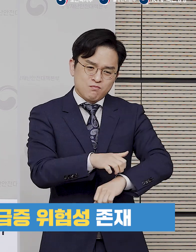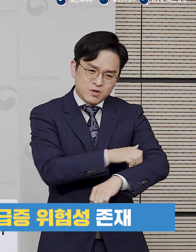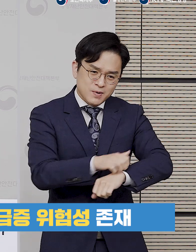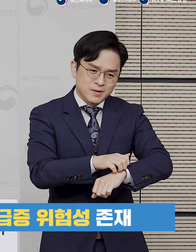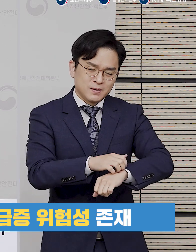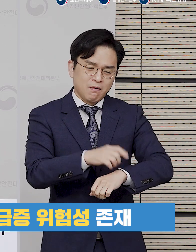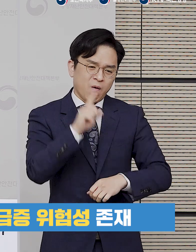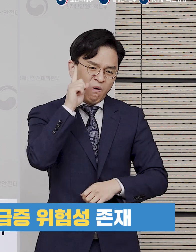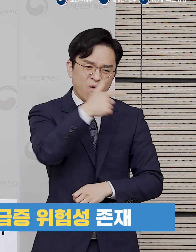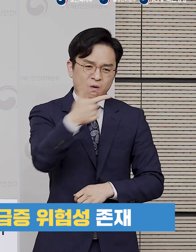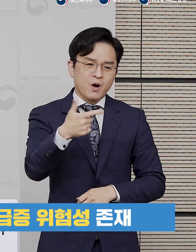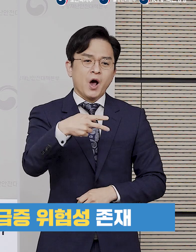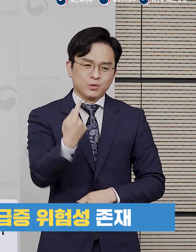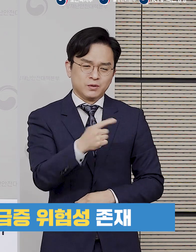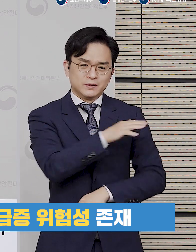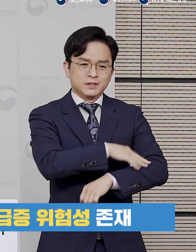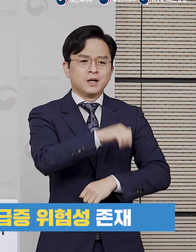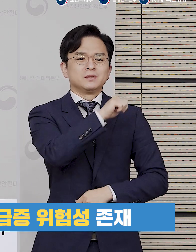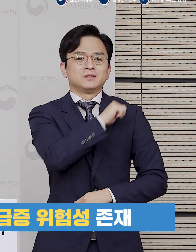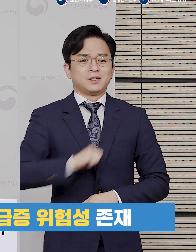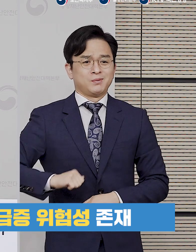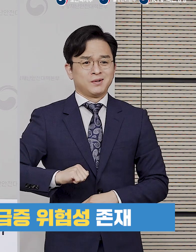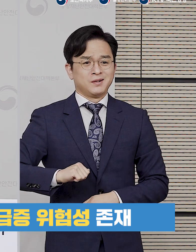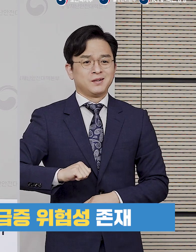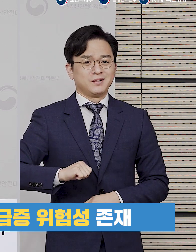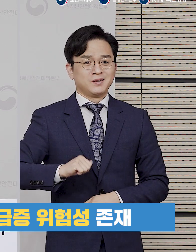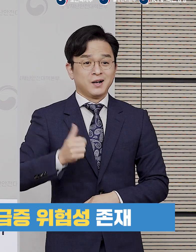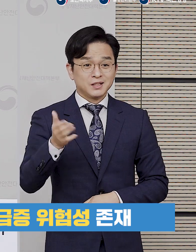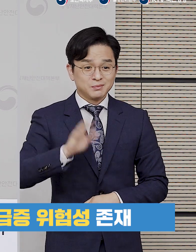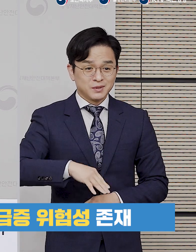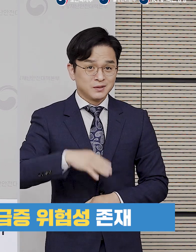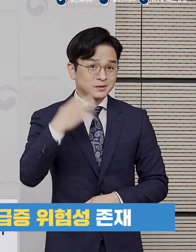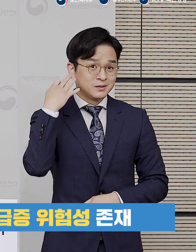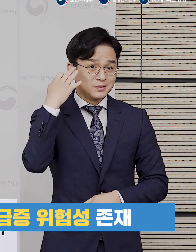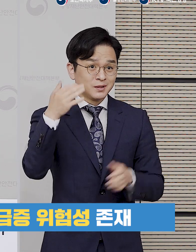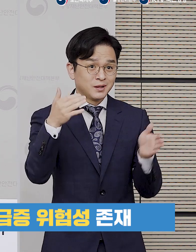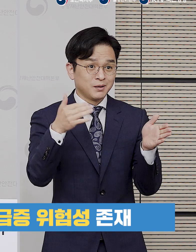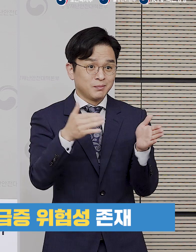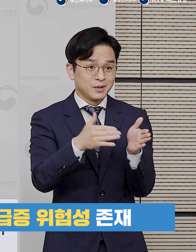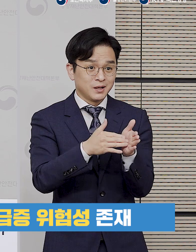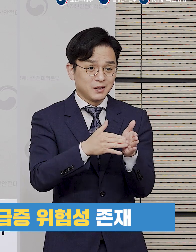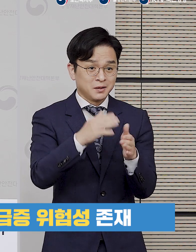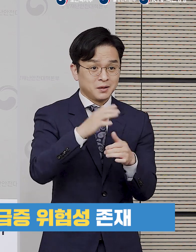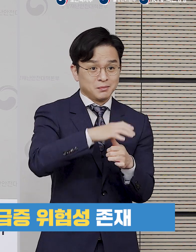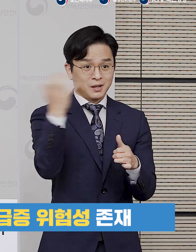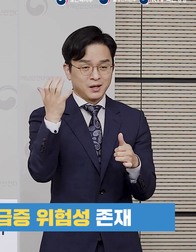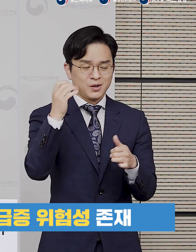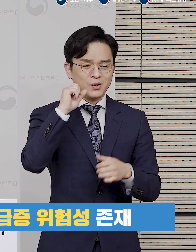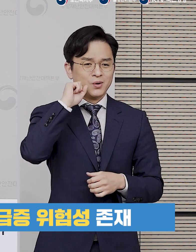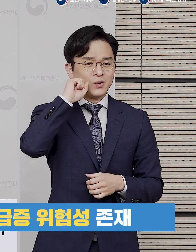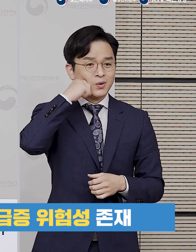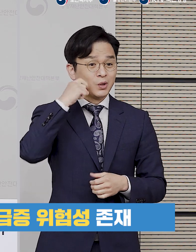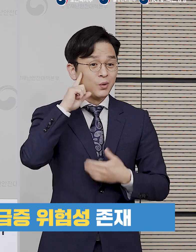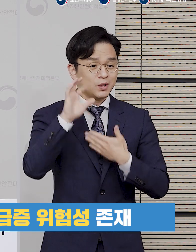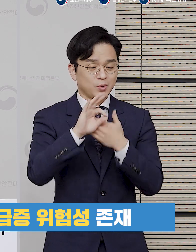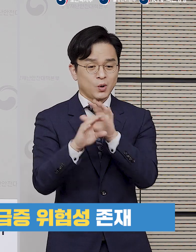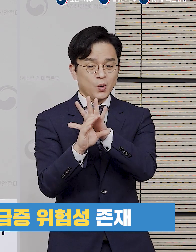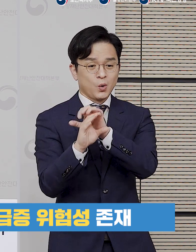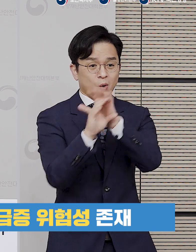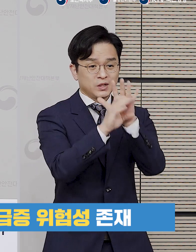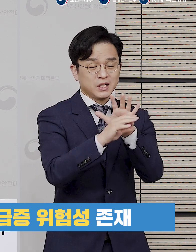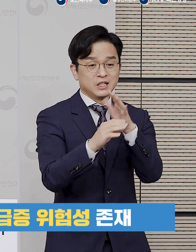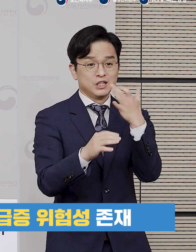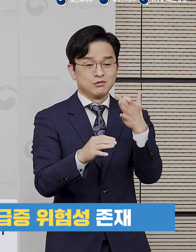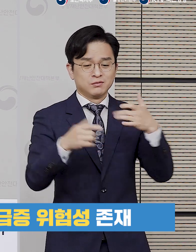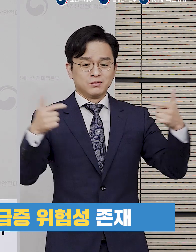집중적인 노력을 펼쳤지만 아직 상황은 안심할 단계가 아니고 언제라도 코로나19가